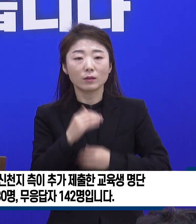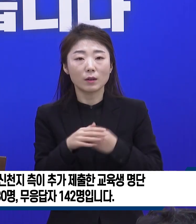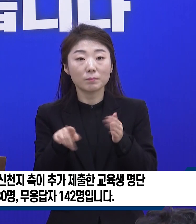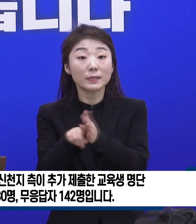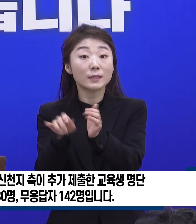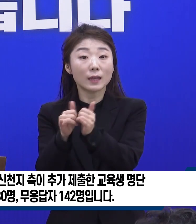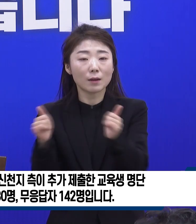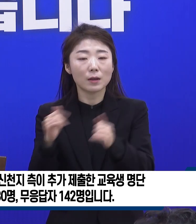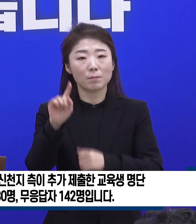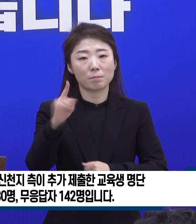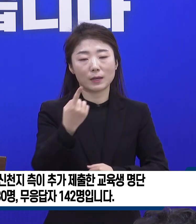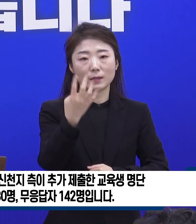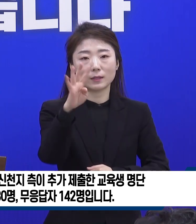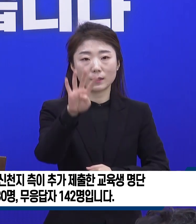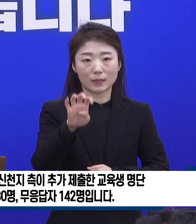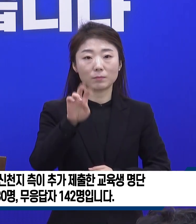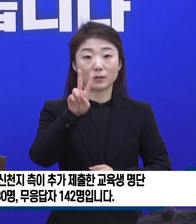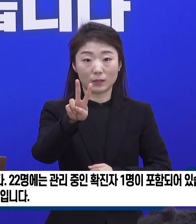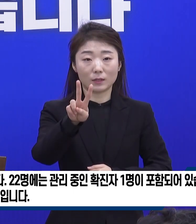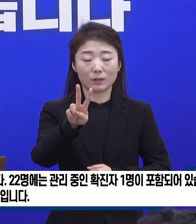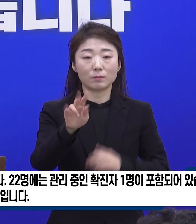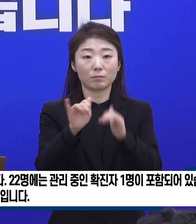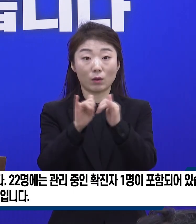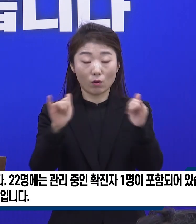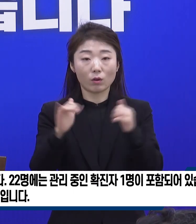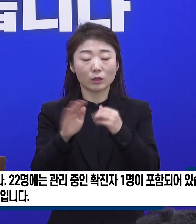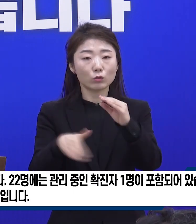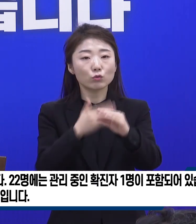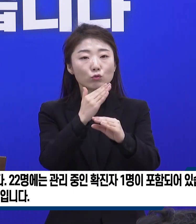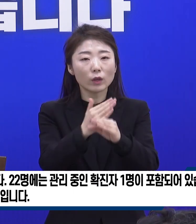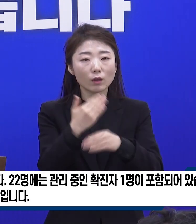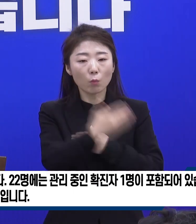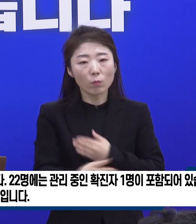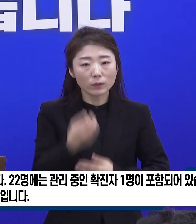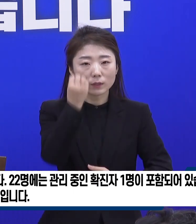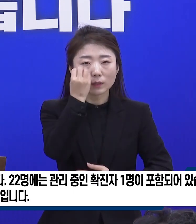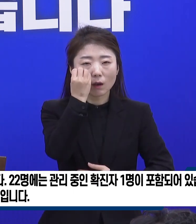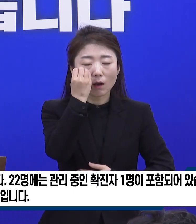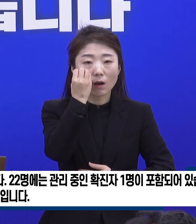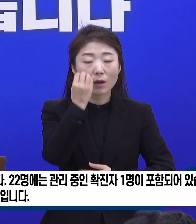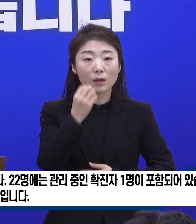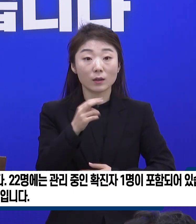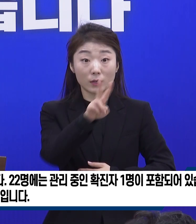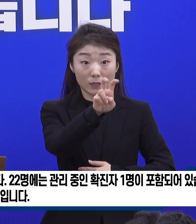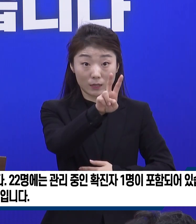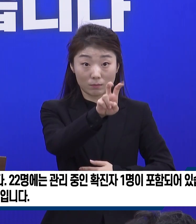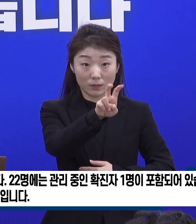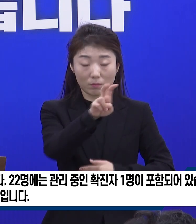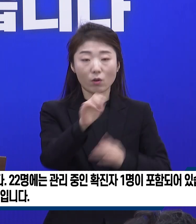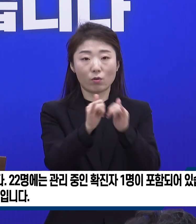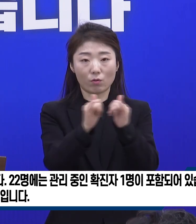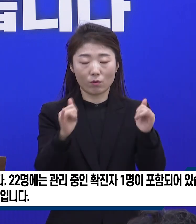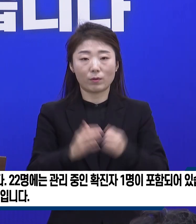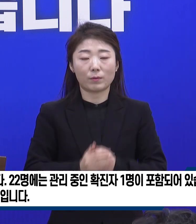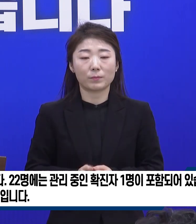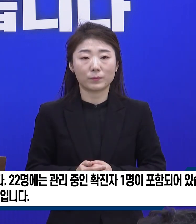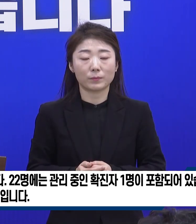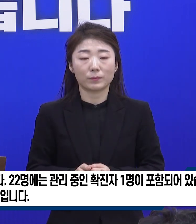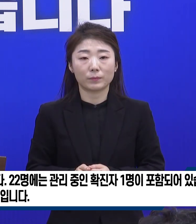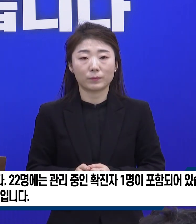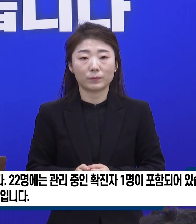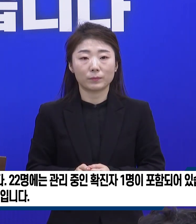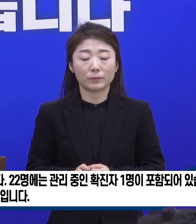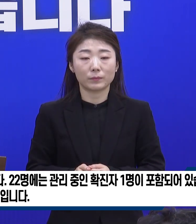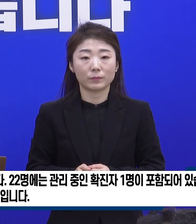신도가 142명입니다. 이 중에서 유증상자는 22명이 확인되었습니다.